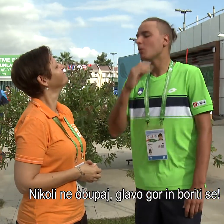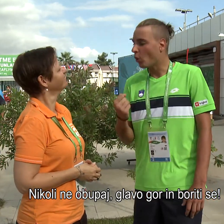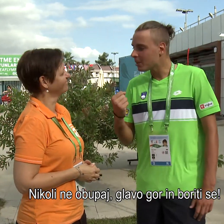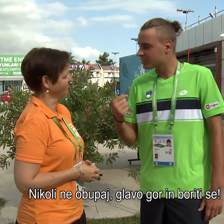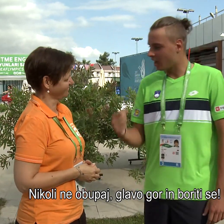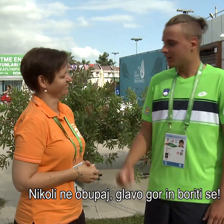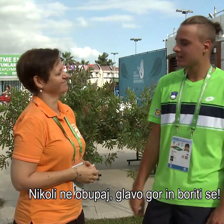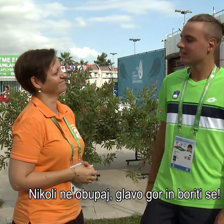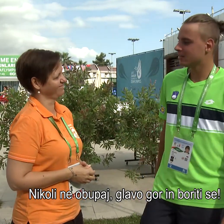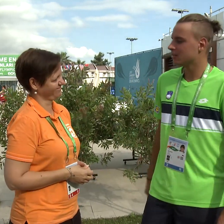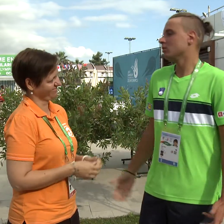bojim se.